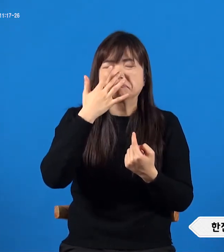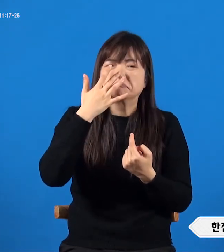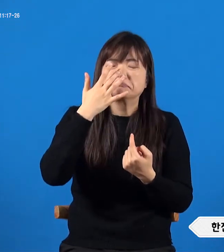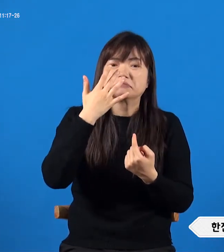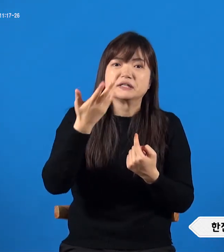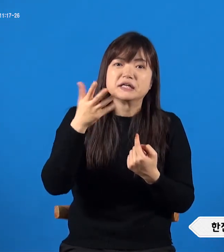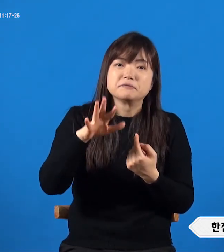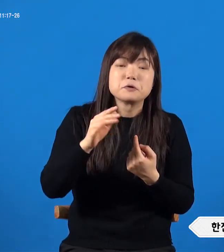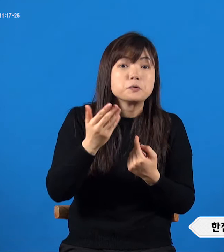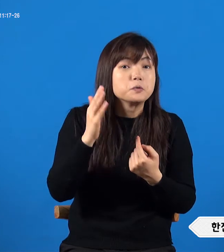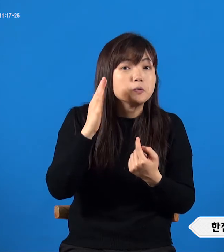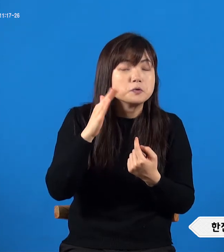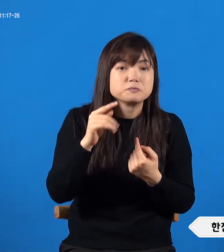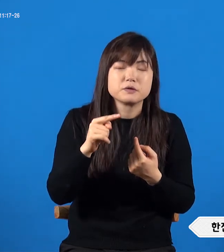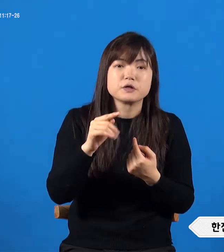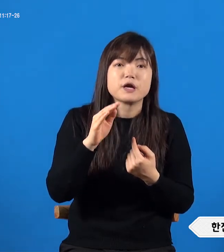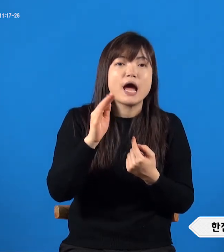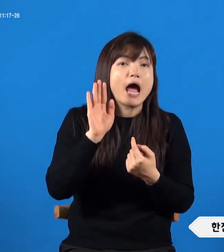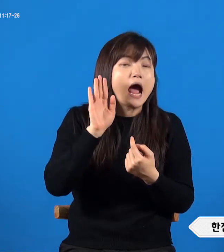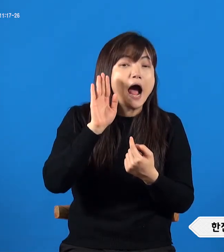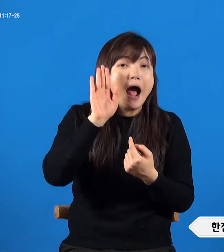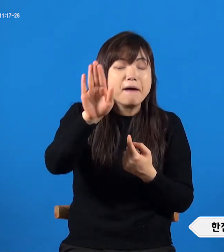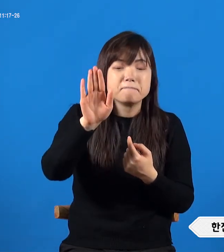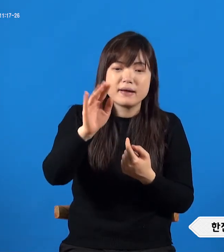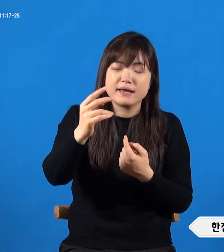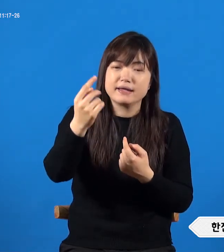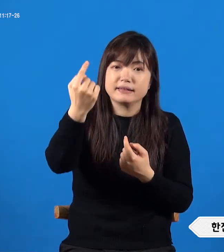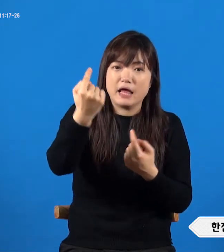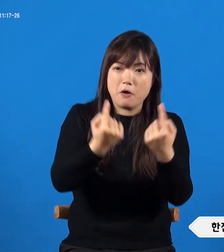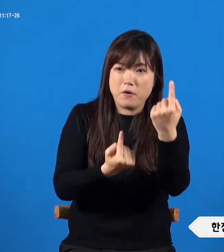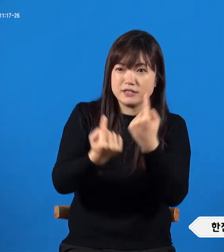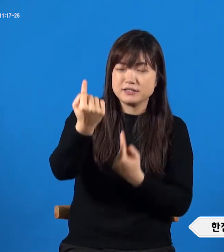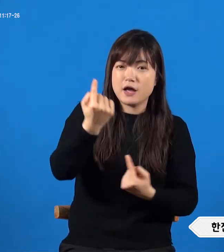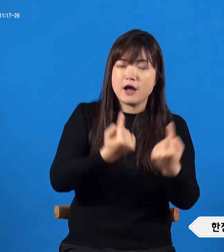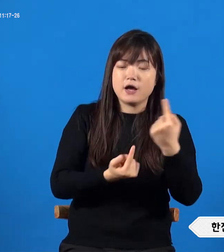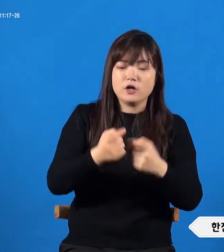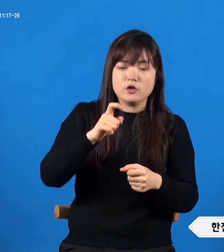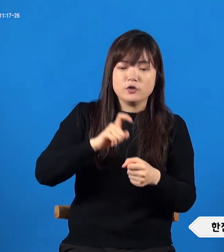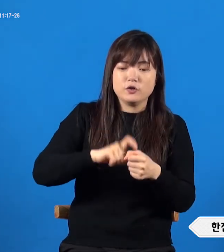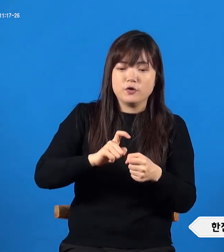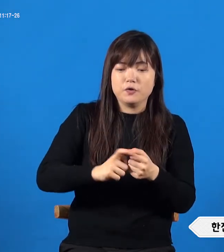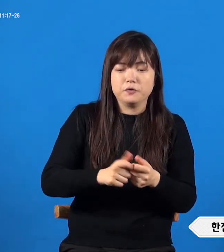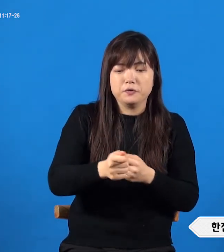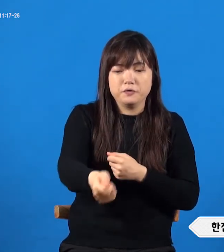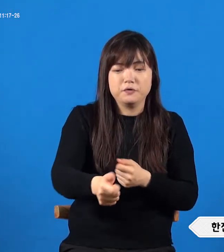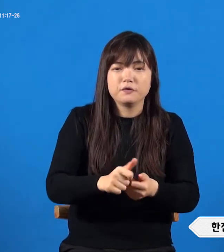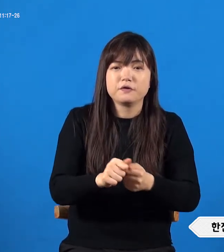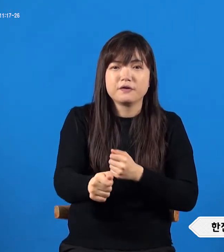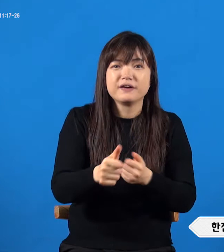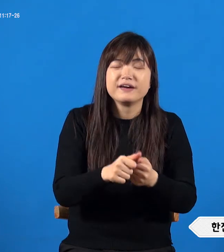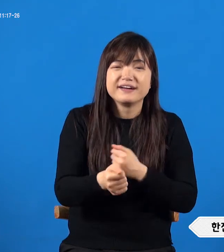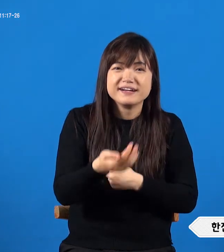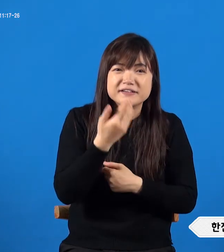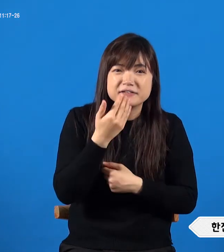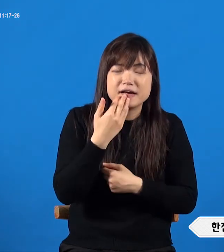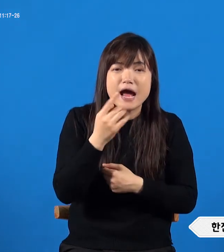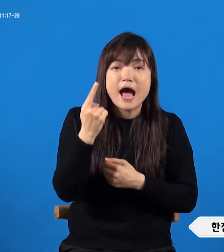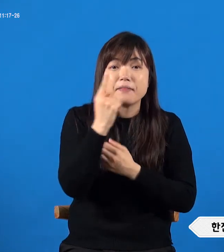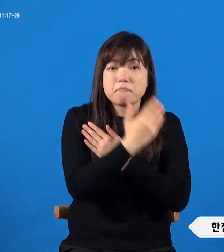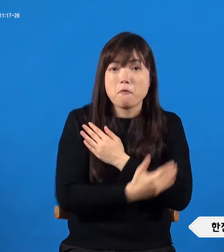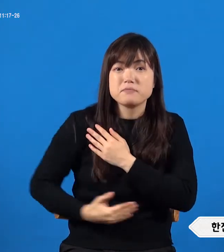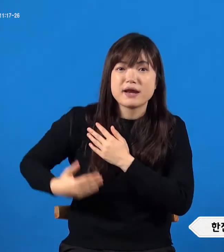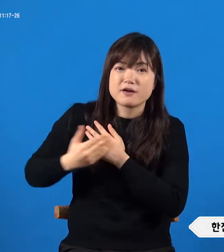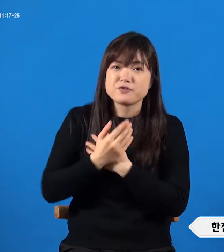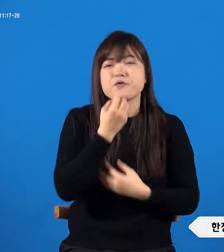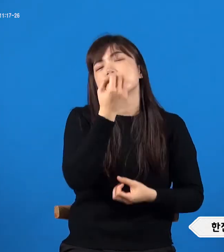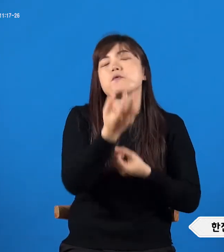그래서 이제 지금은 다 여러분 앞에 나와서 한 떡으로부터 다 받아 먹지요. 그래서 한 몸이라는 것을